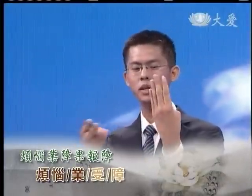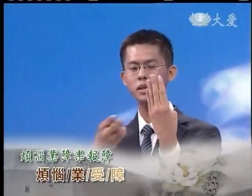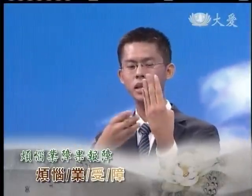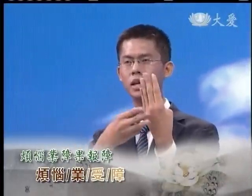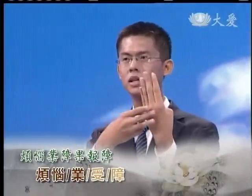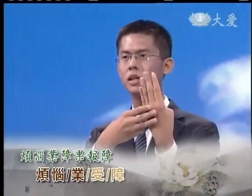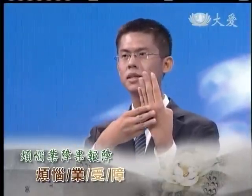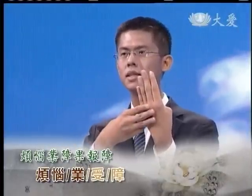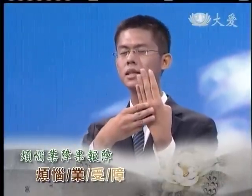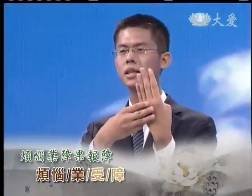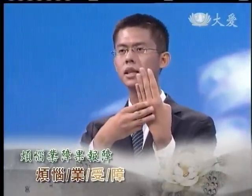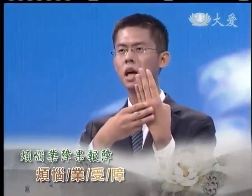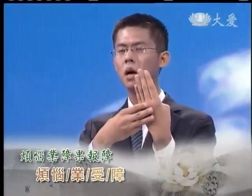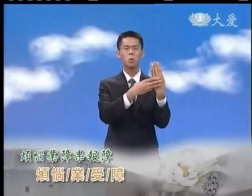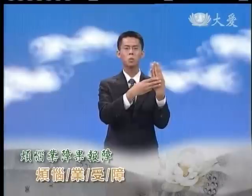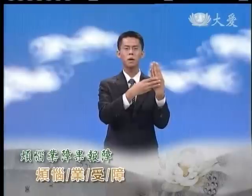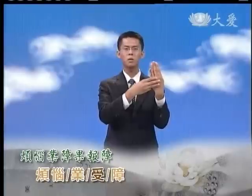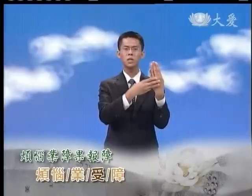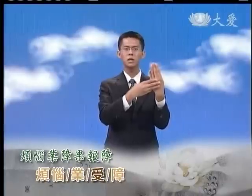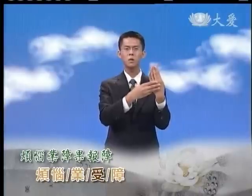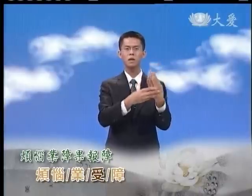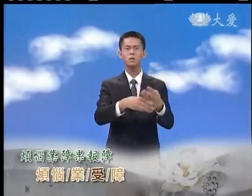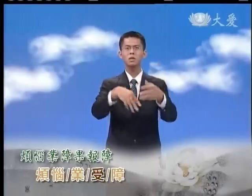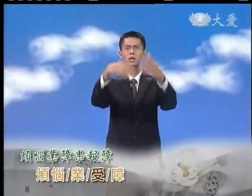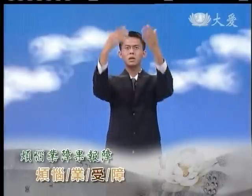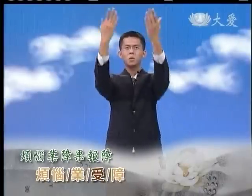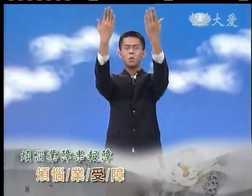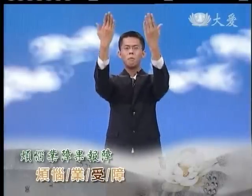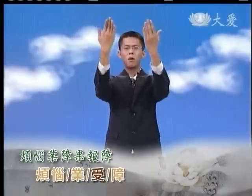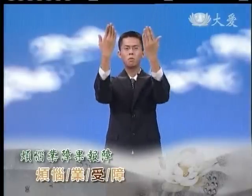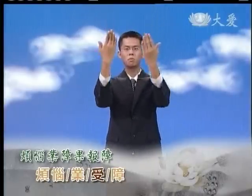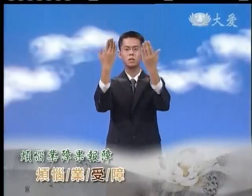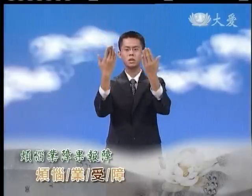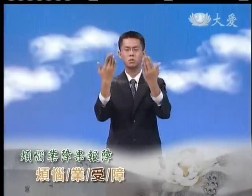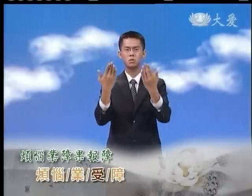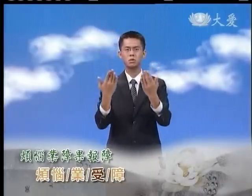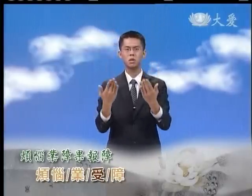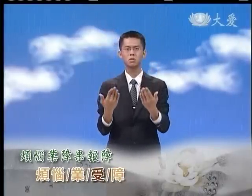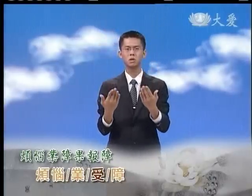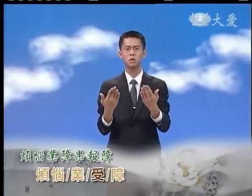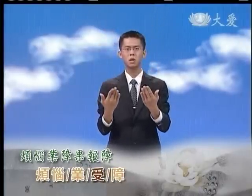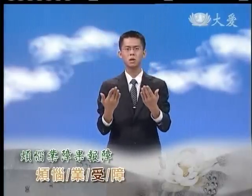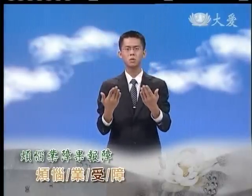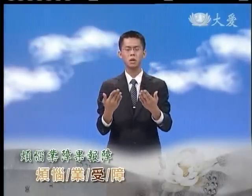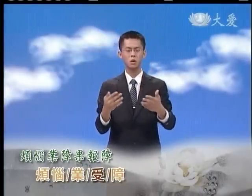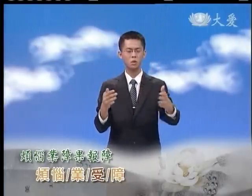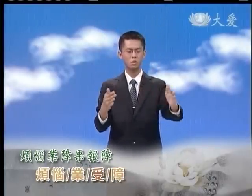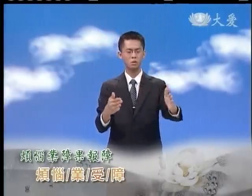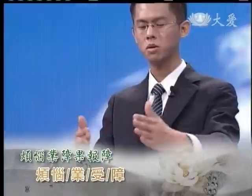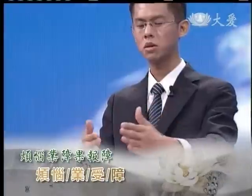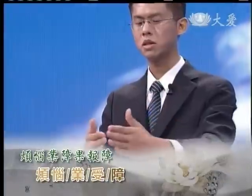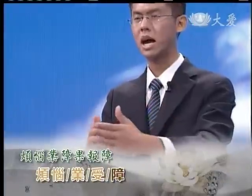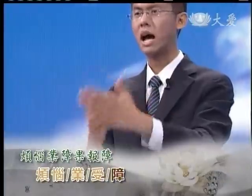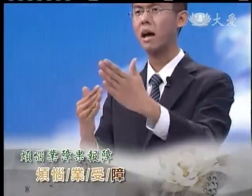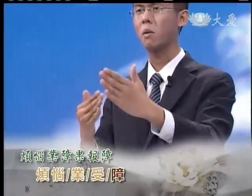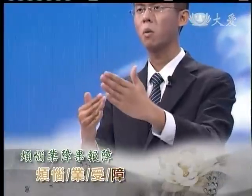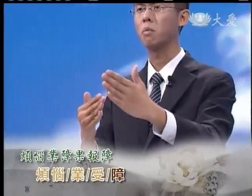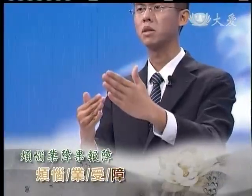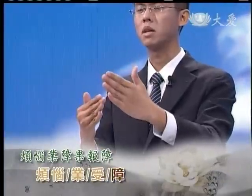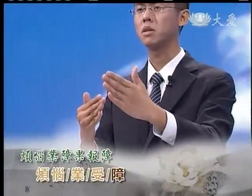比业的字形。果报障的话，就一切的果报我们自己要去承受，最后都是障碍我们人